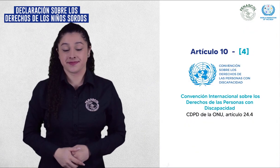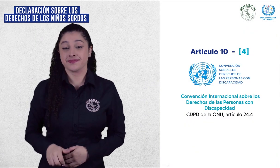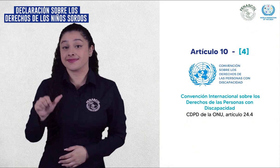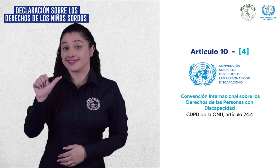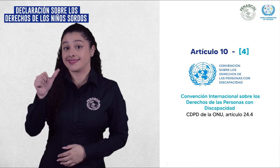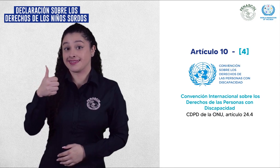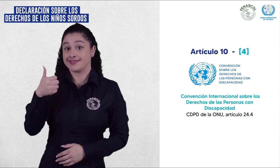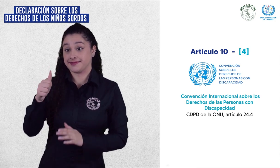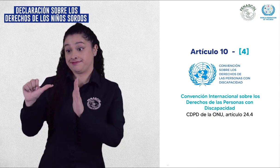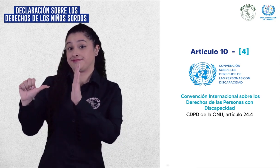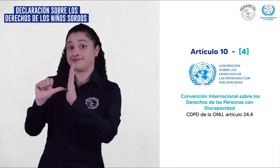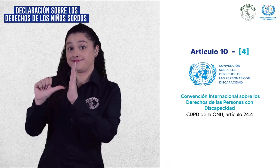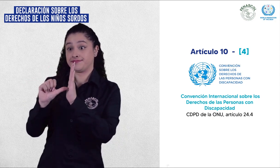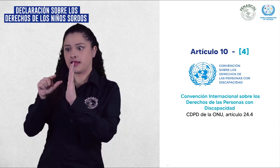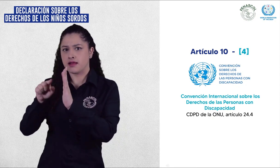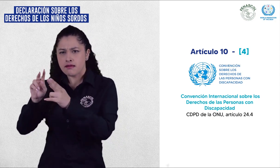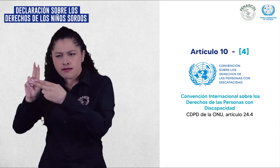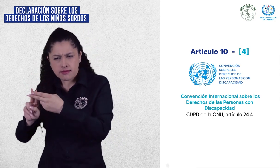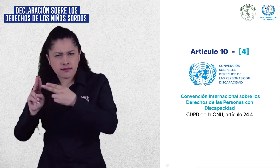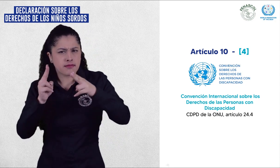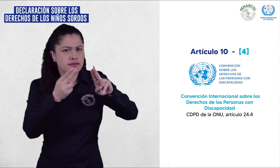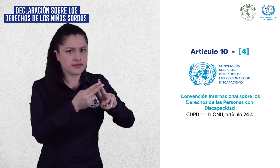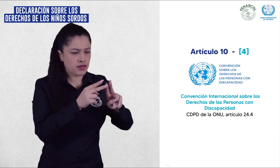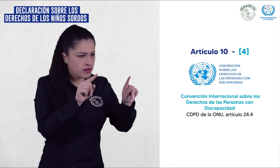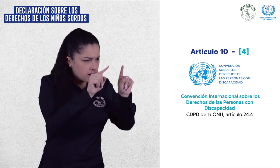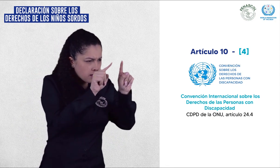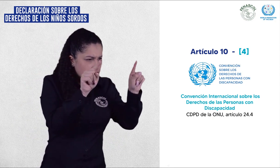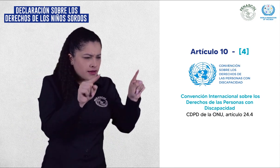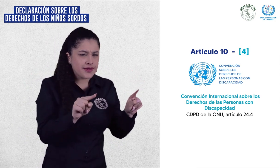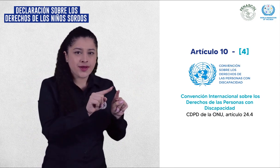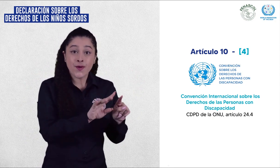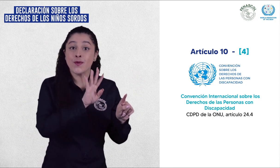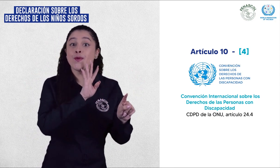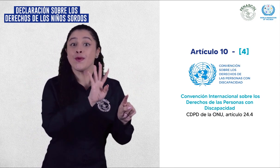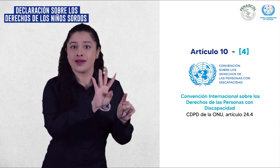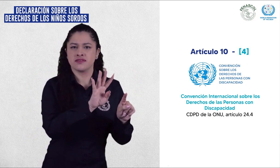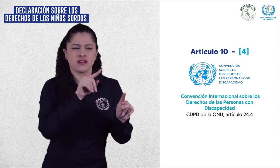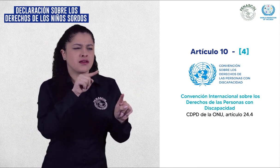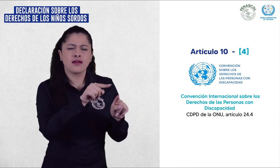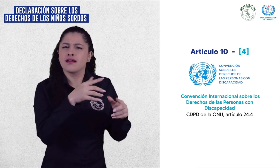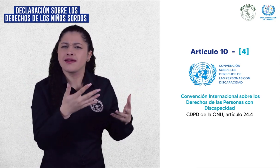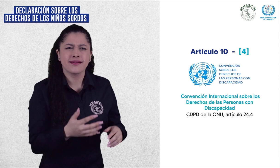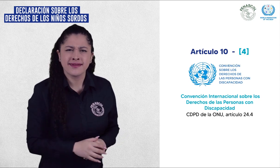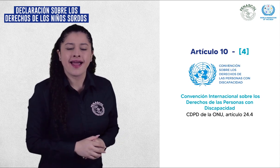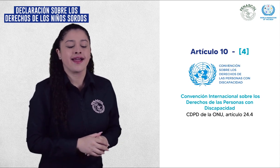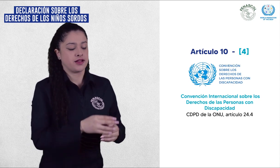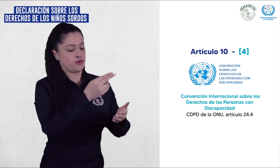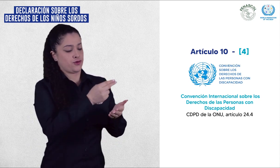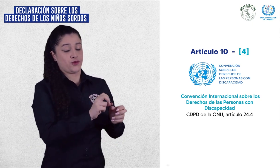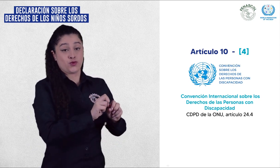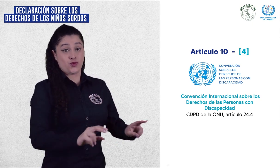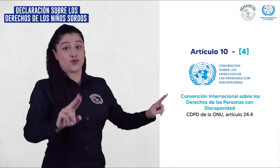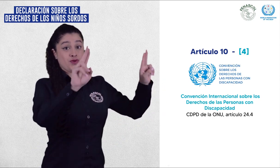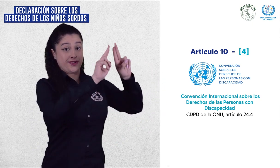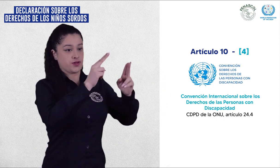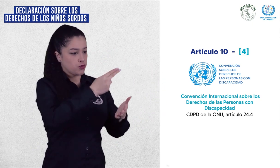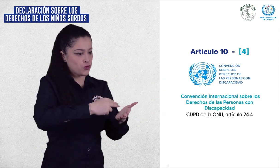El número 4, que está entre corchetes, indica que el artículo 10 de la declaración tiene relación con el numeral